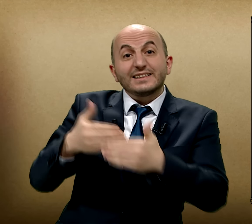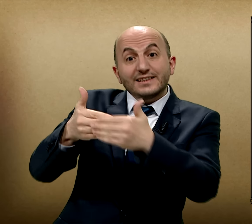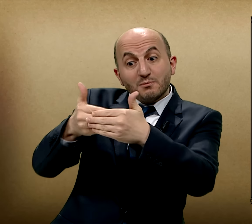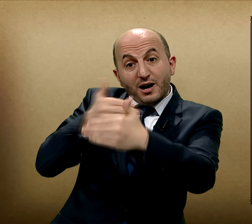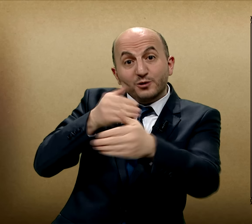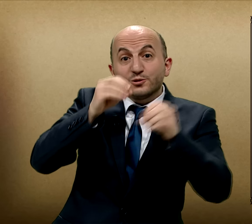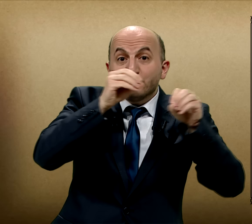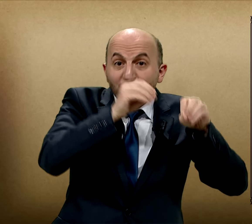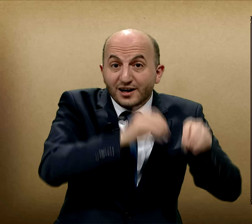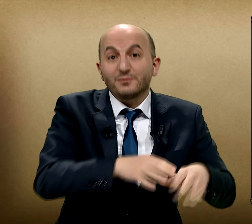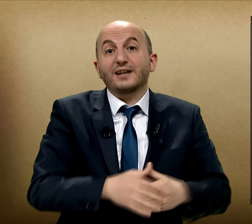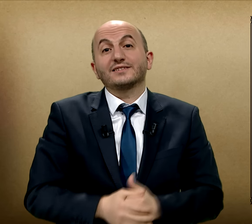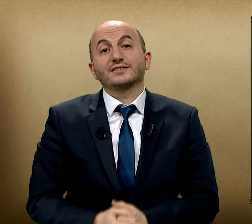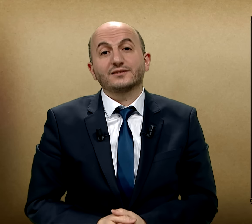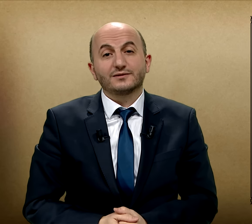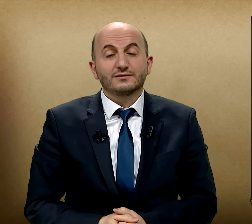kendini mahrum bırakmaktır.